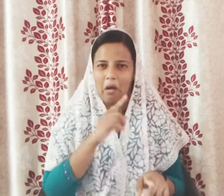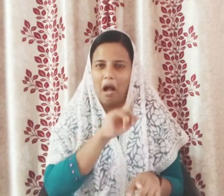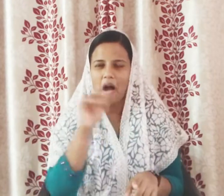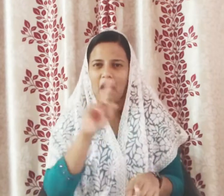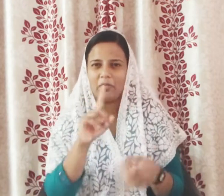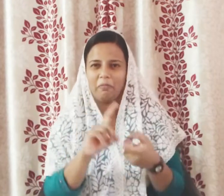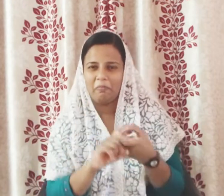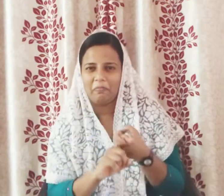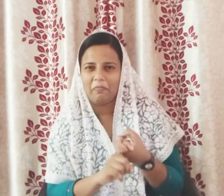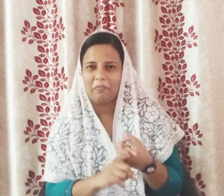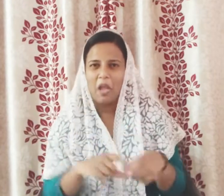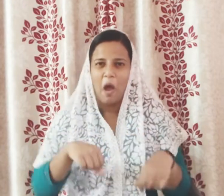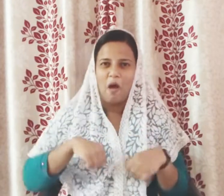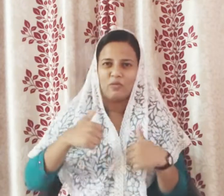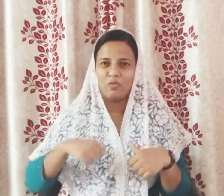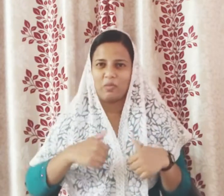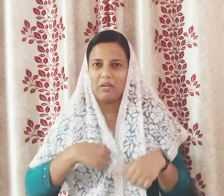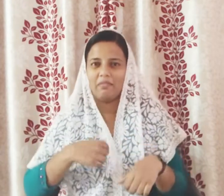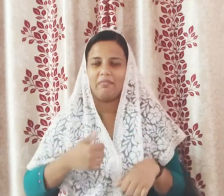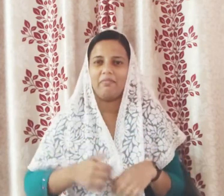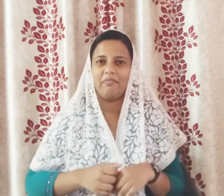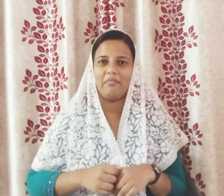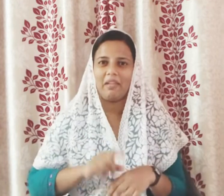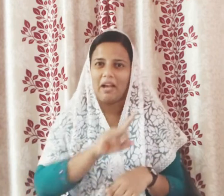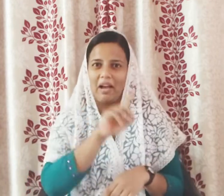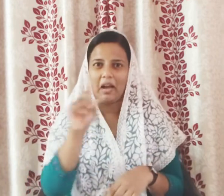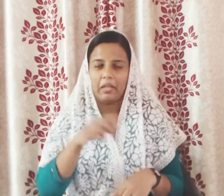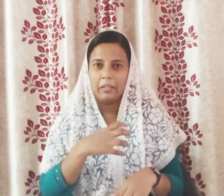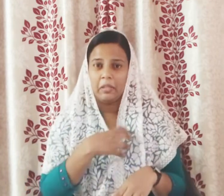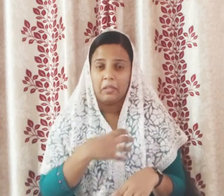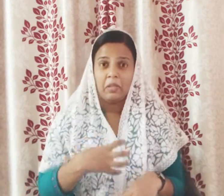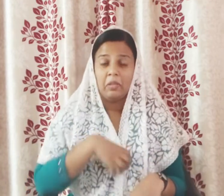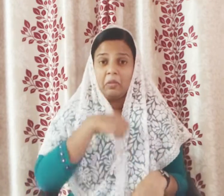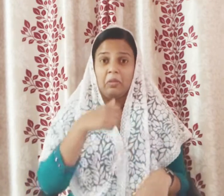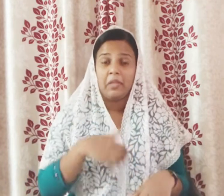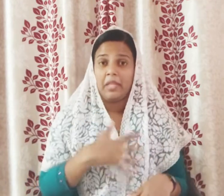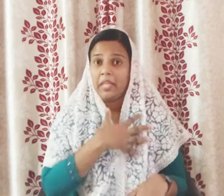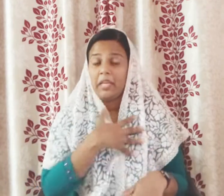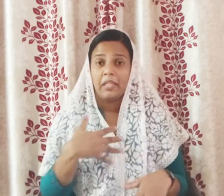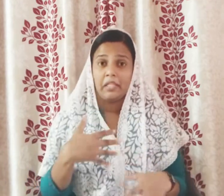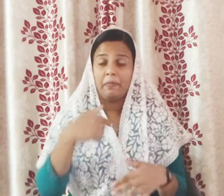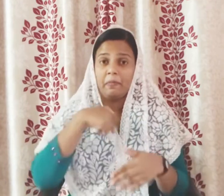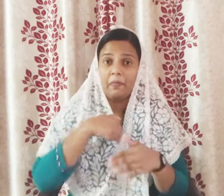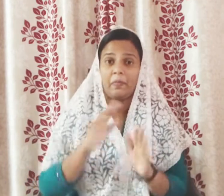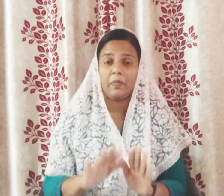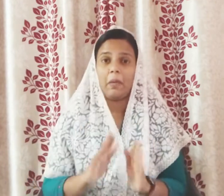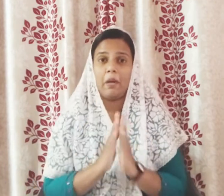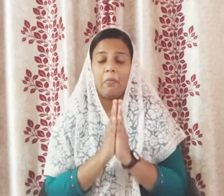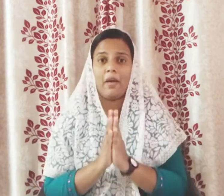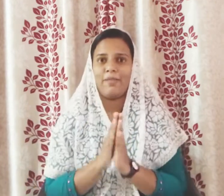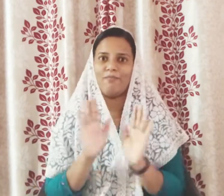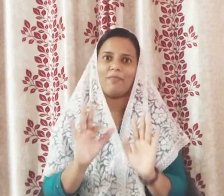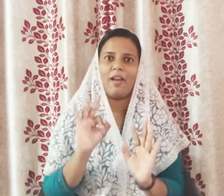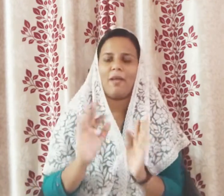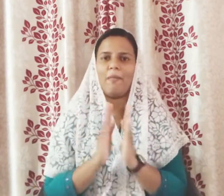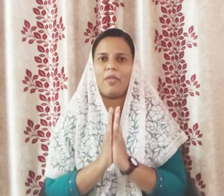കിടക്കുന്നു, ആമേൻ, അസൂയ കിടക്കുന്നു, ചിലരോടുള്ള പക നമ്മുടെ മനസ്സിൽ നിറഞ്ഞു കിടക്കുന്നു. നമ്മുടെ പ്രാർത്ഥനയുണ്ടോ?